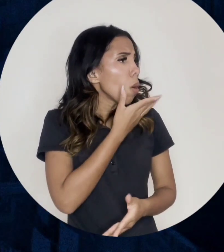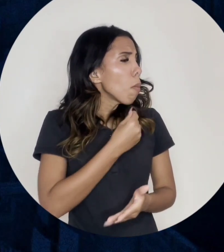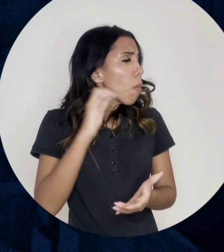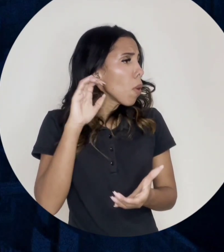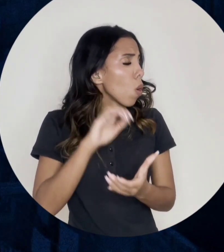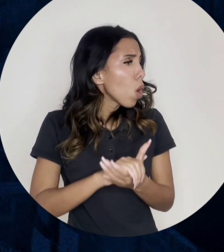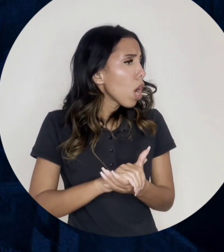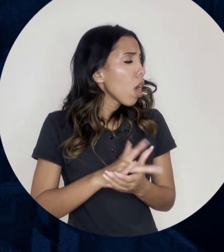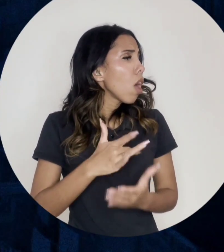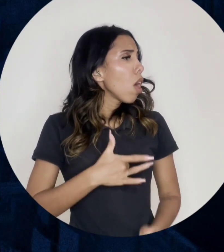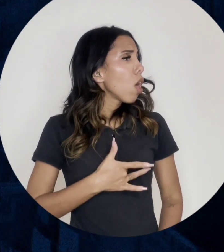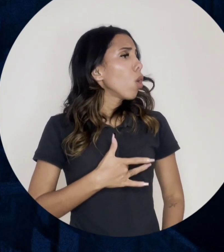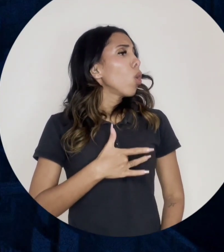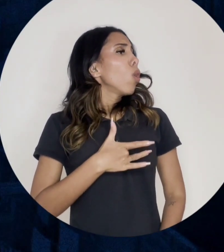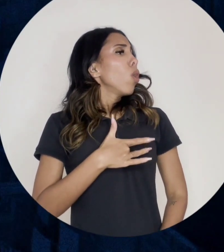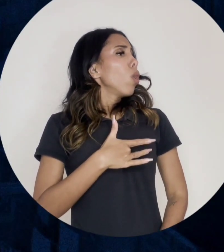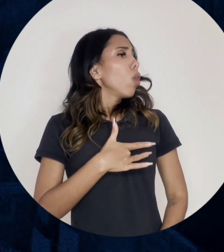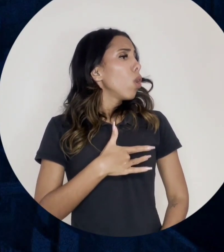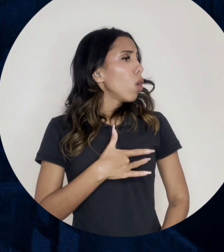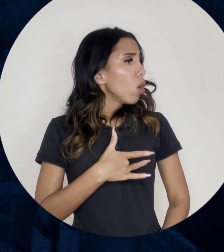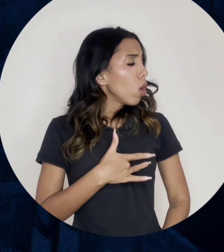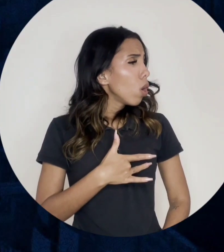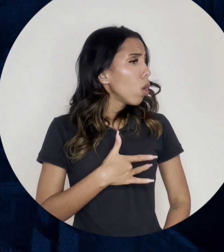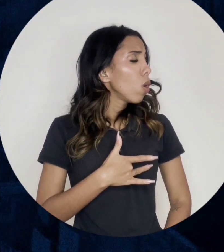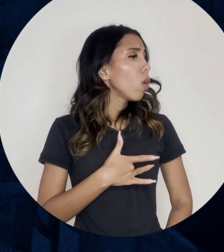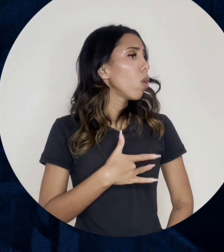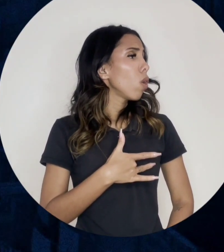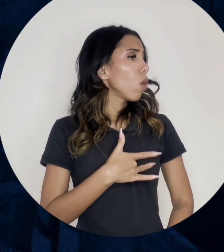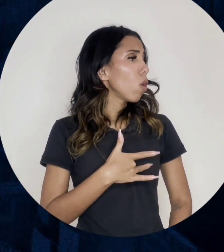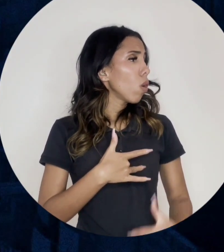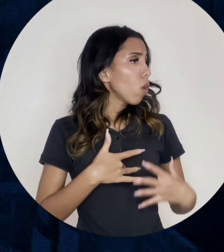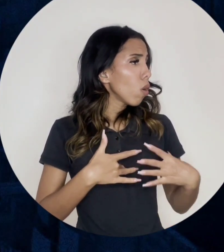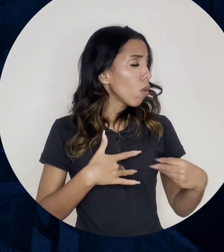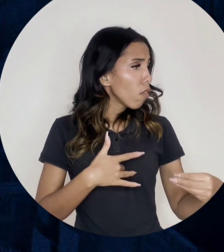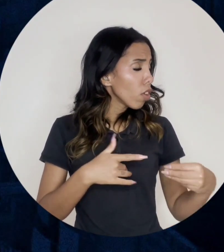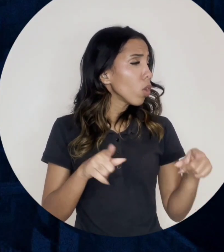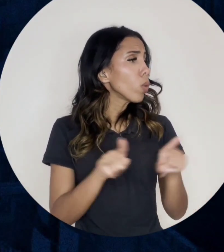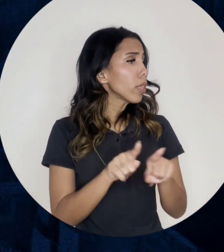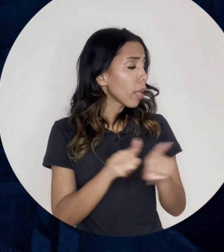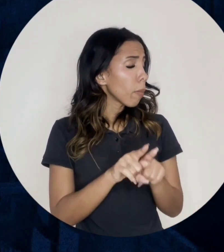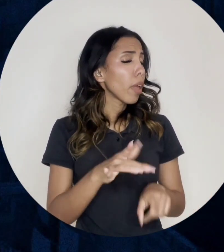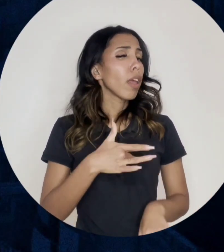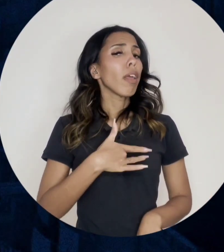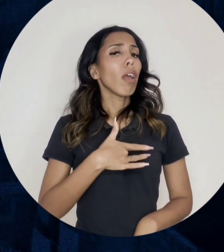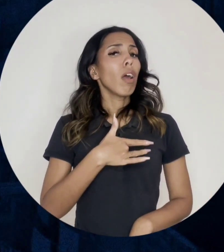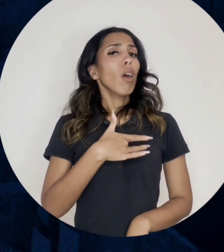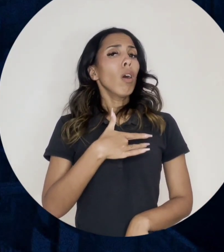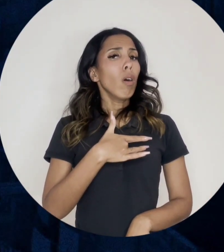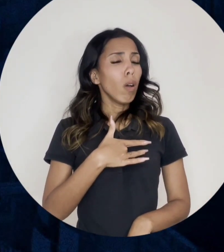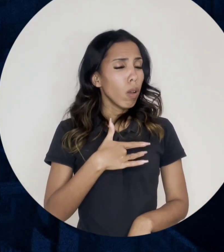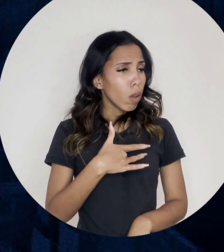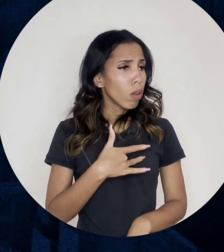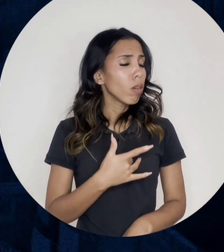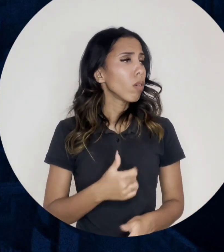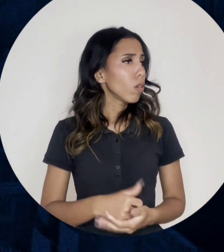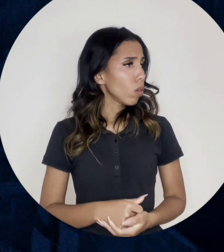teve tuberculose. Meus filhos estão com tuberculose. E o pessoal